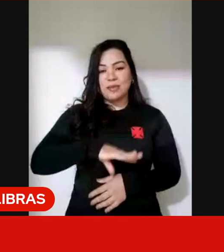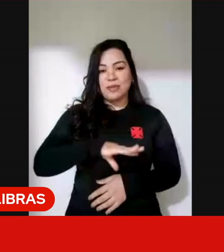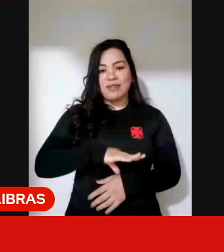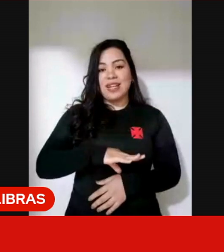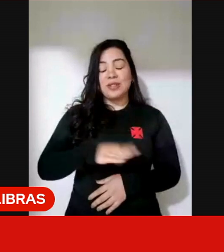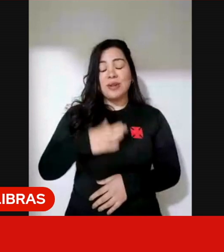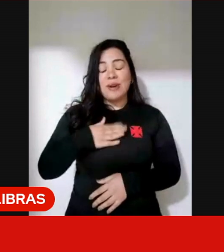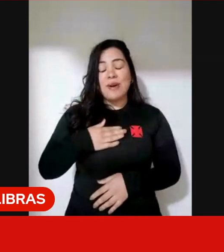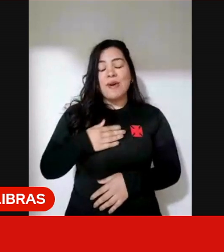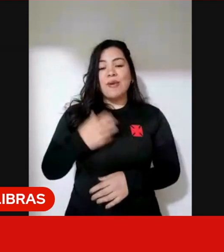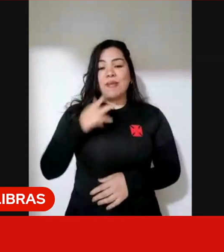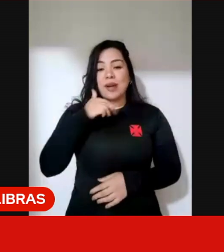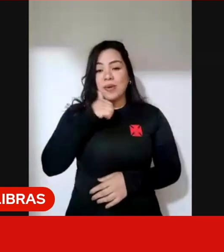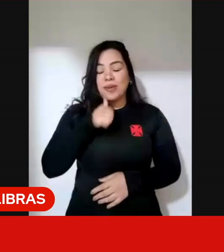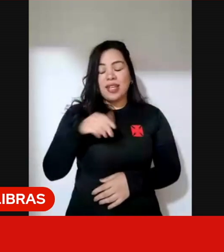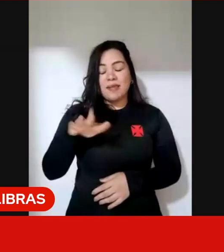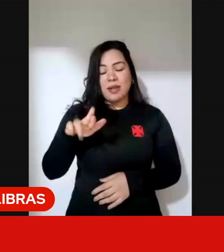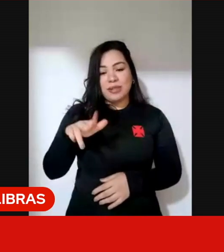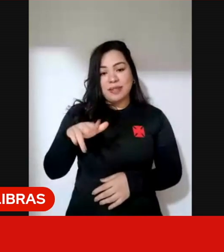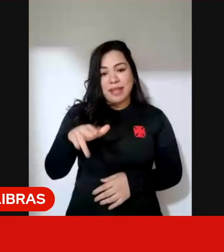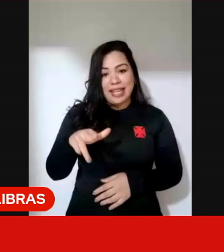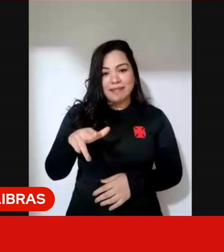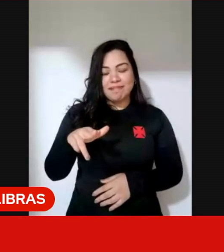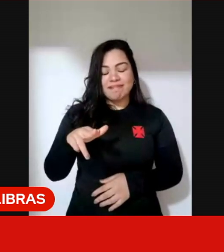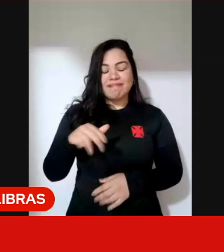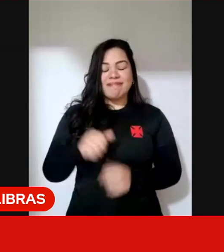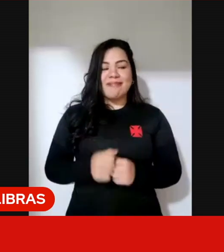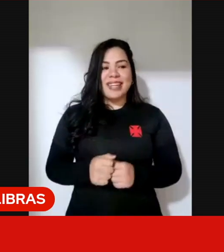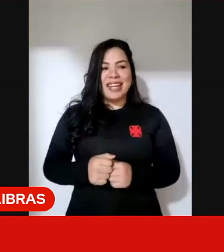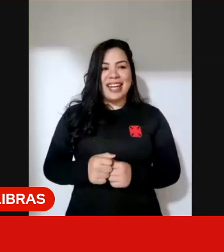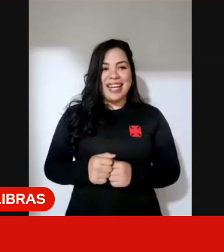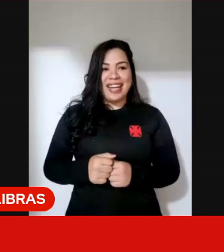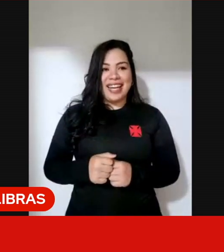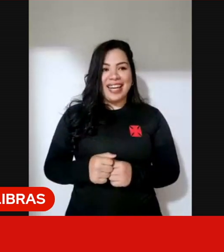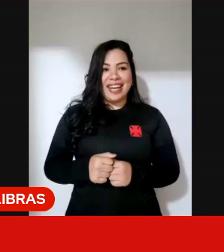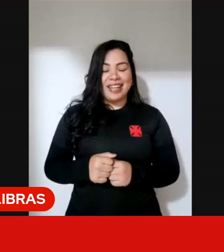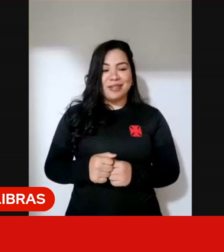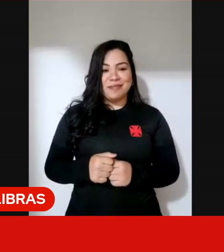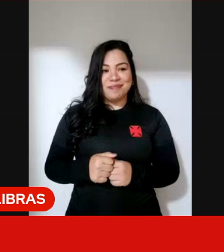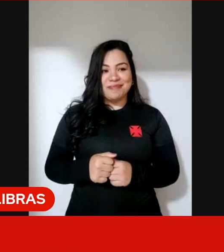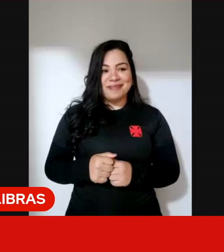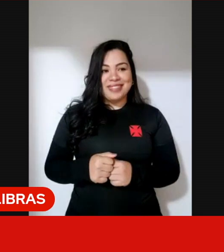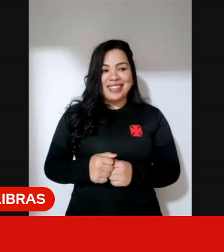torcem para o time do Vasco. O meu irmão também.